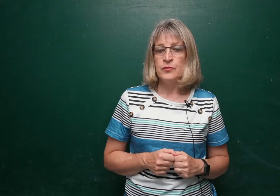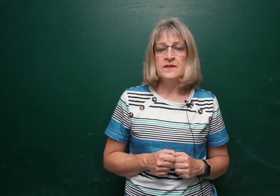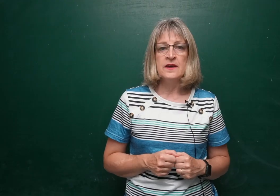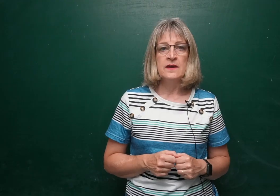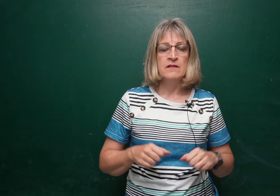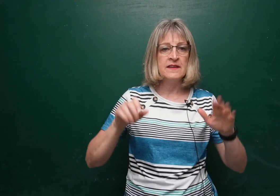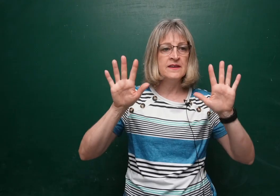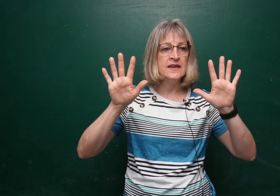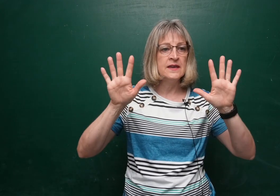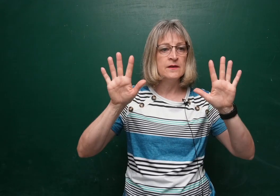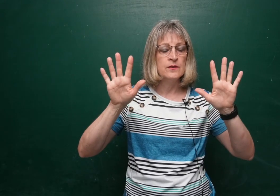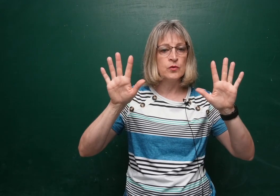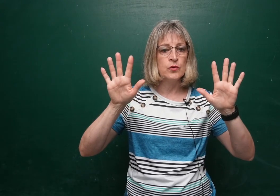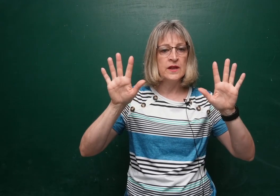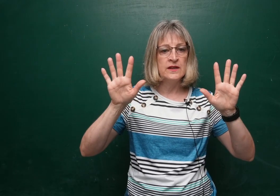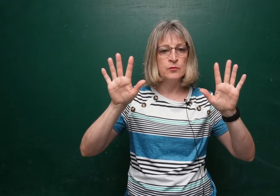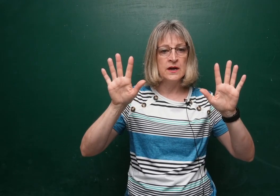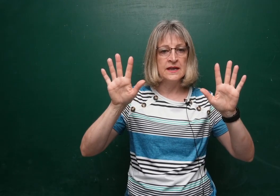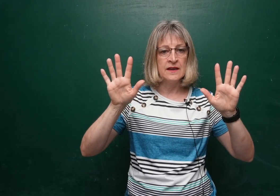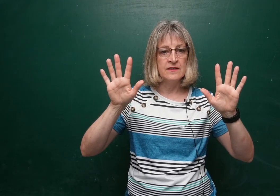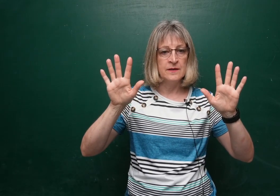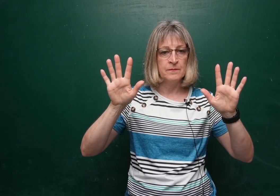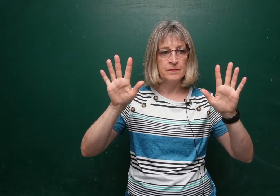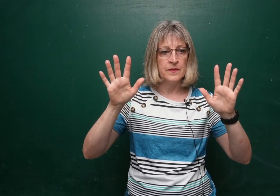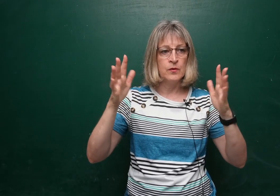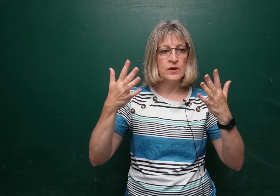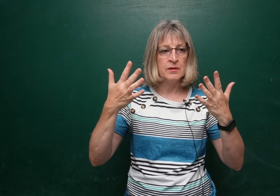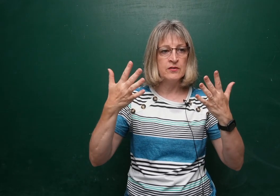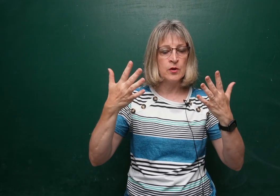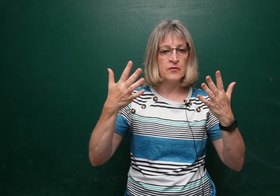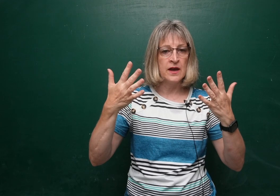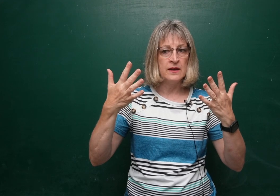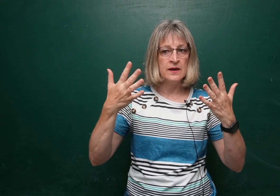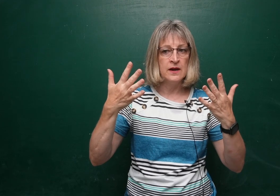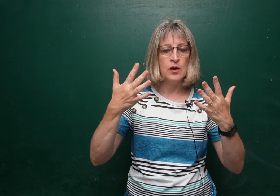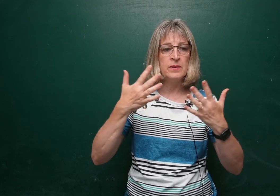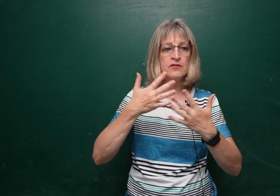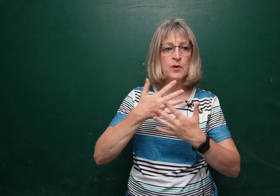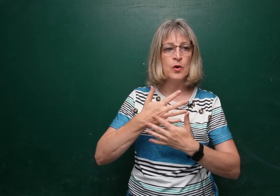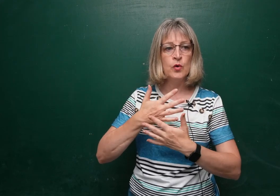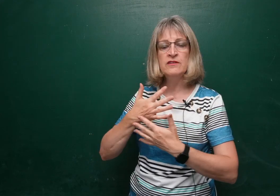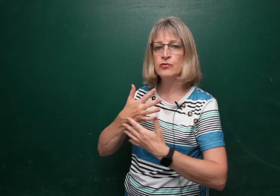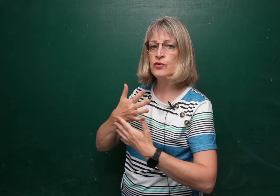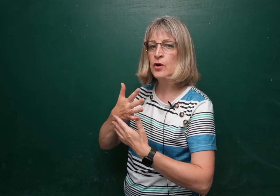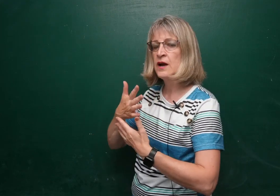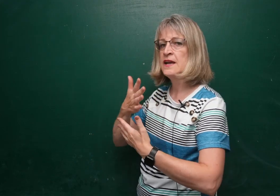Ensuite, fatigué. Donc, on a les doigts écartés. On les présente comme ça. L'emplacement au niveau du corps et le